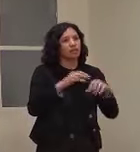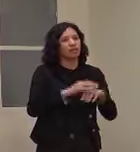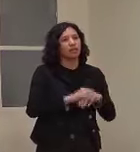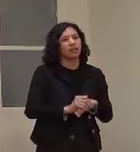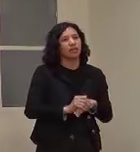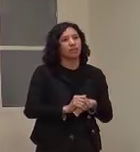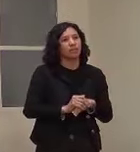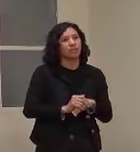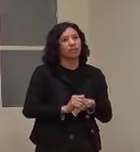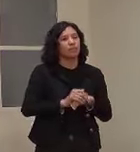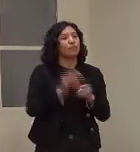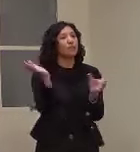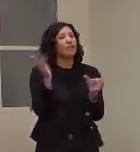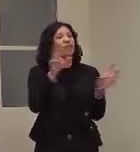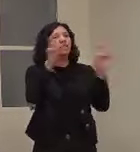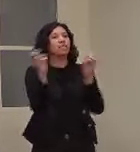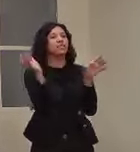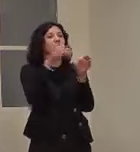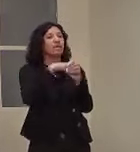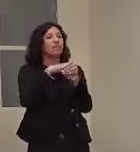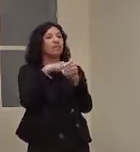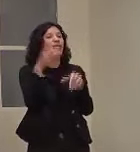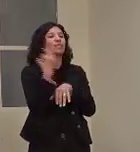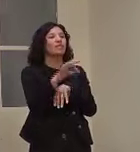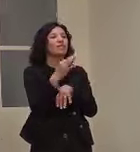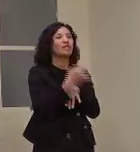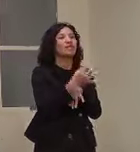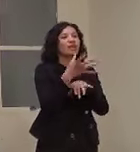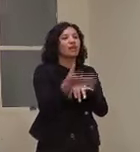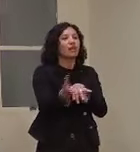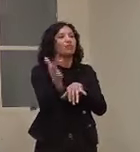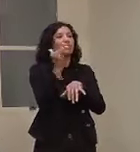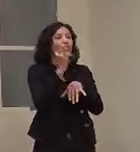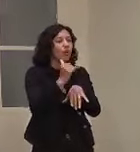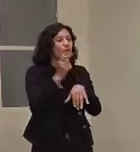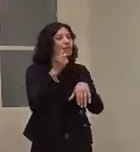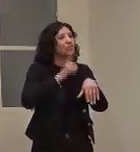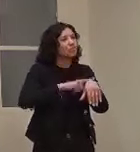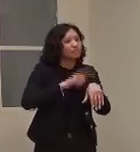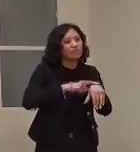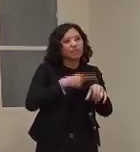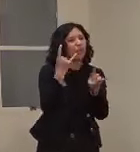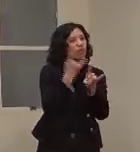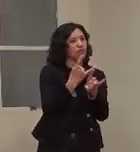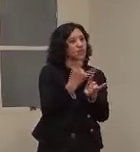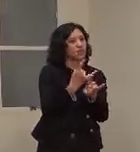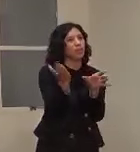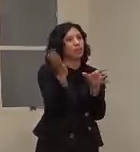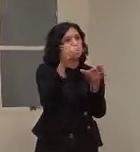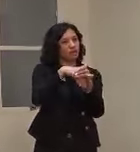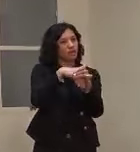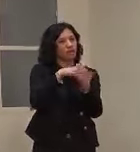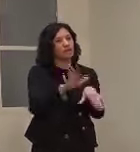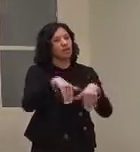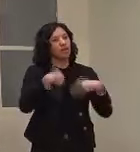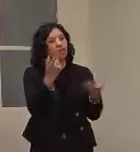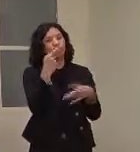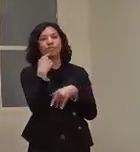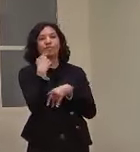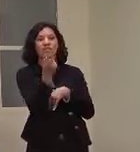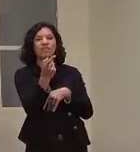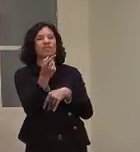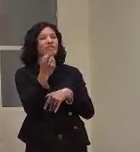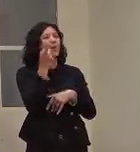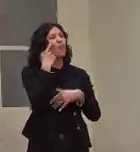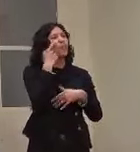de la exclusión debe llevarse a cabo todo el tiempo y en todo momento por eso digo que lo vivimos con